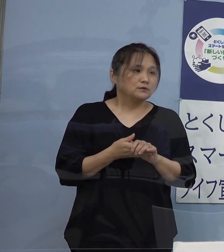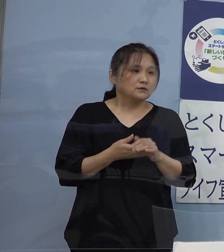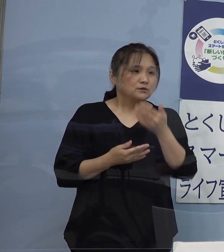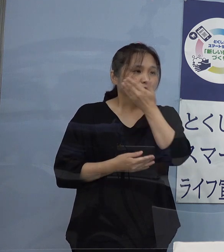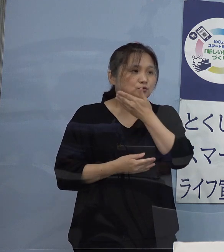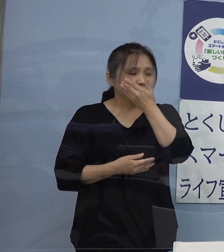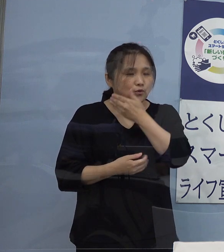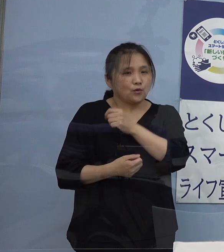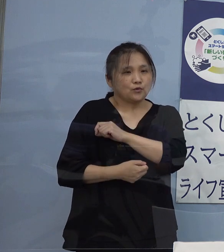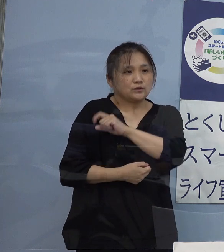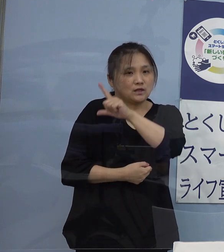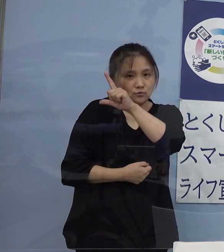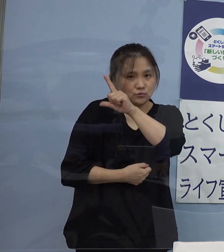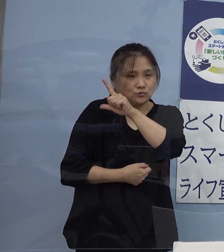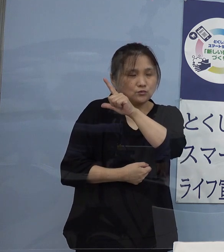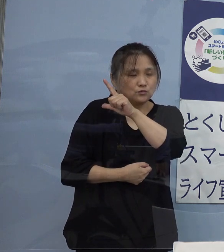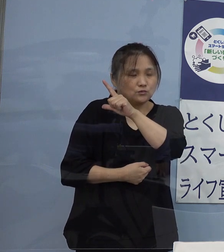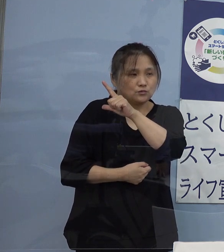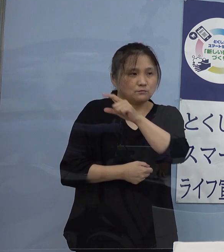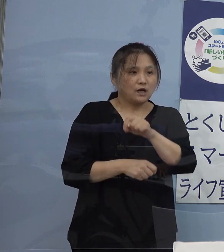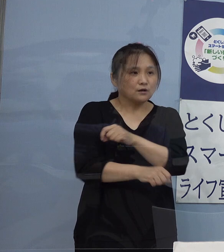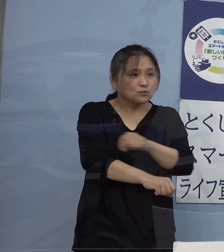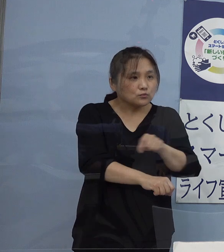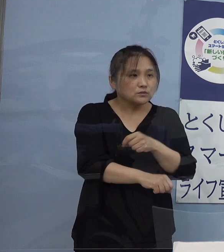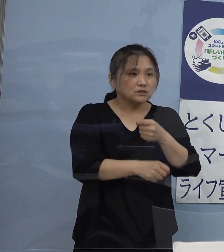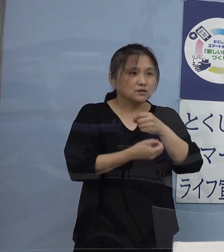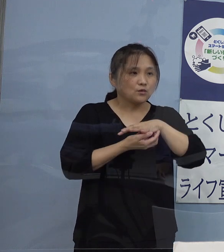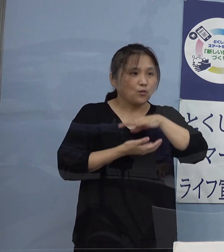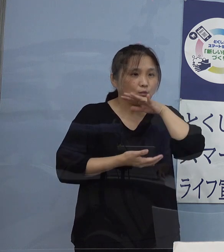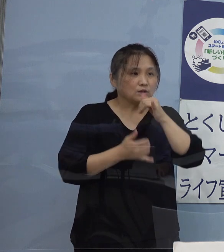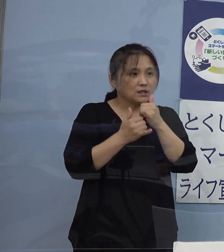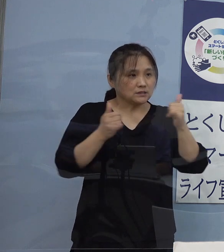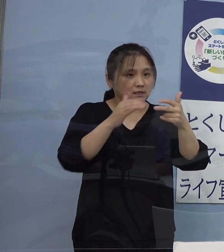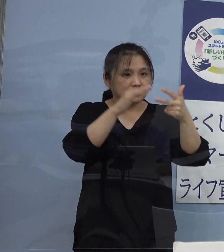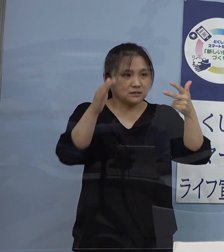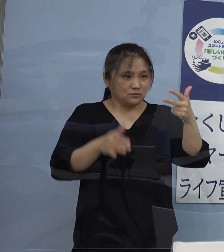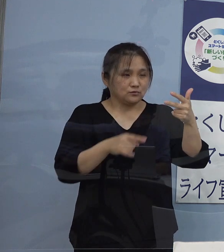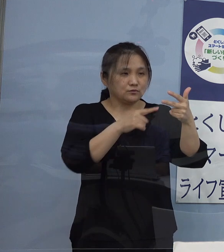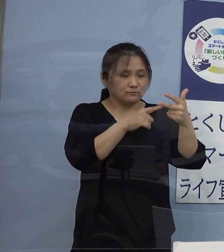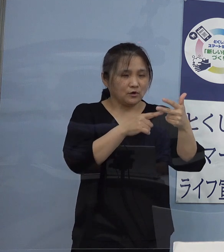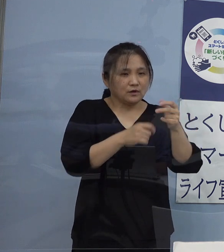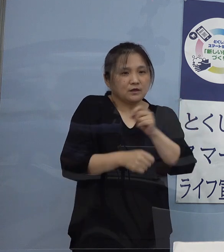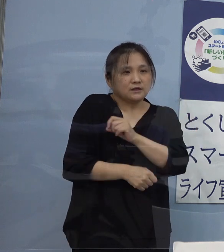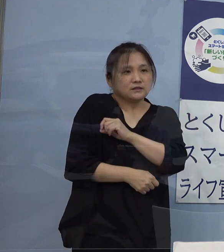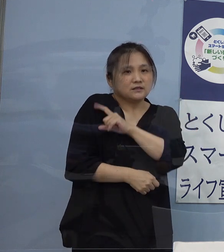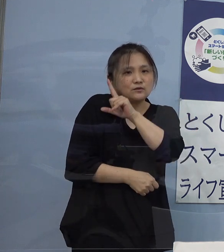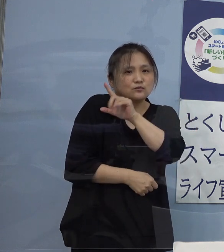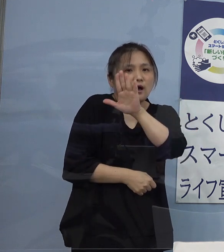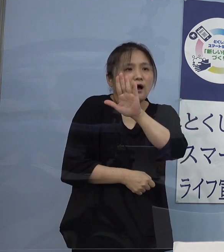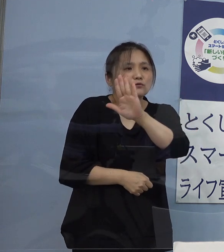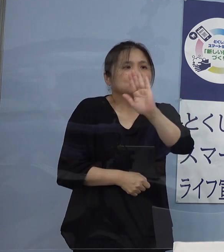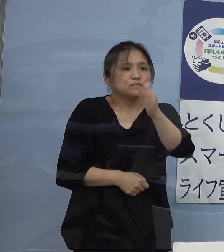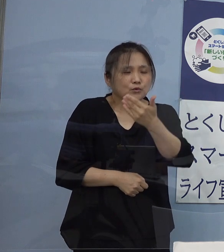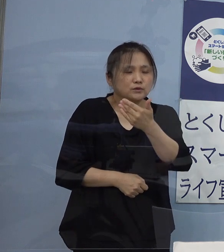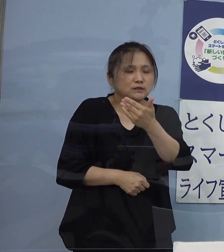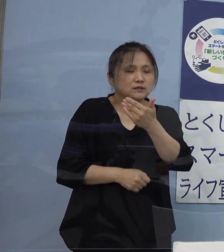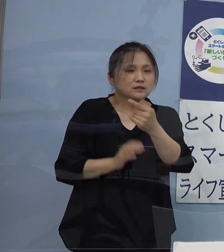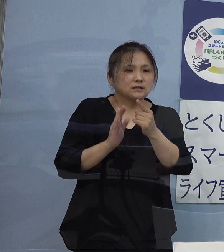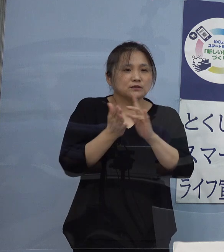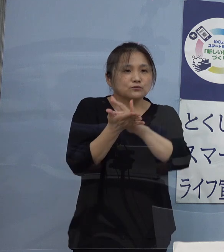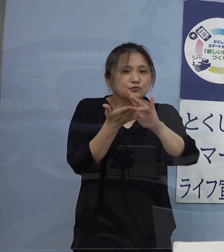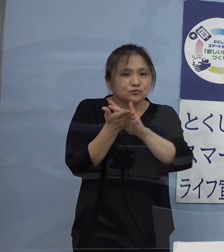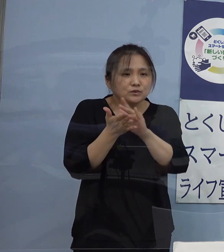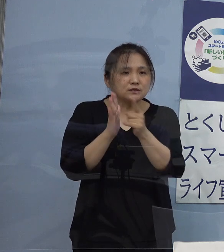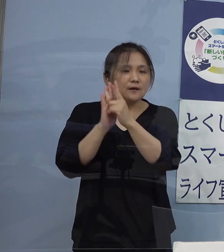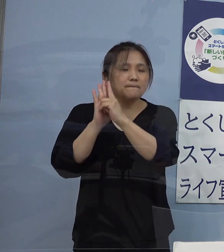があって、特に高齢者施設の関係に多かったわけですが、熱があるのに解熱剤を使って勤務をしてしまって、感